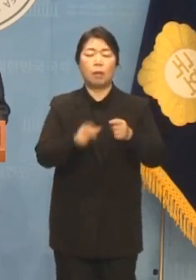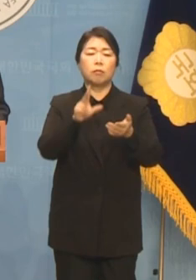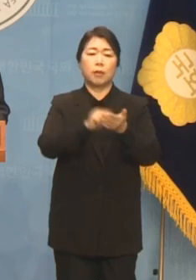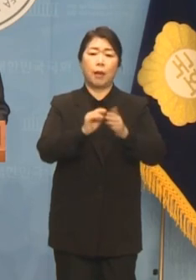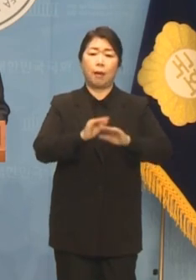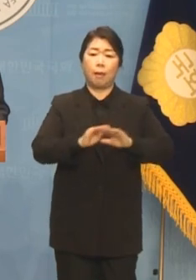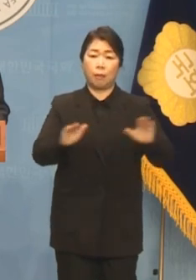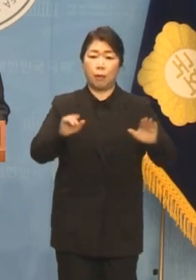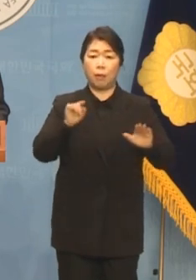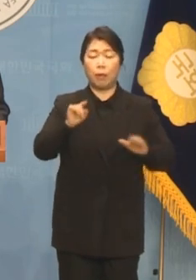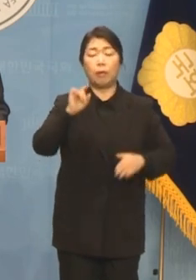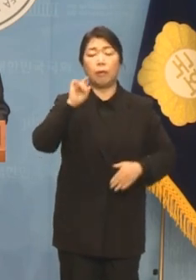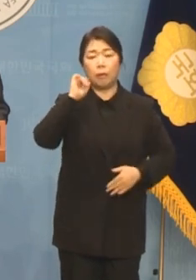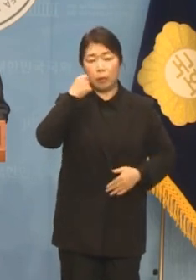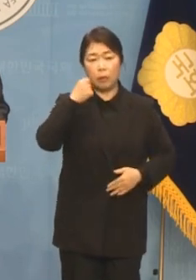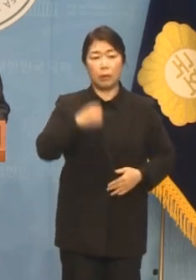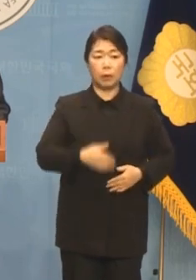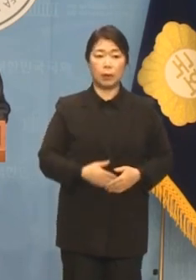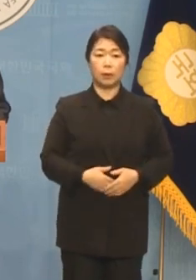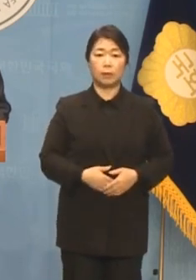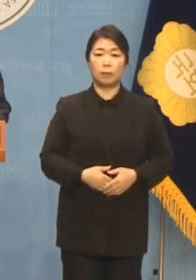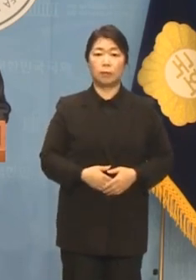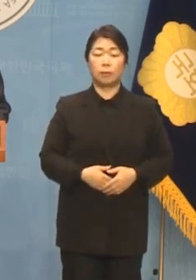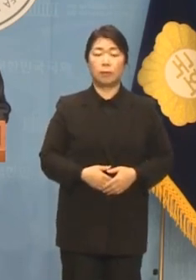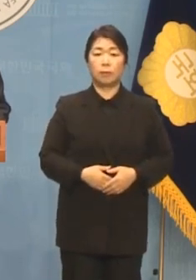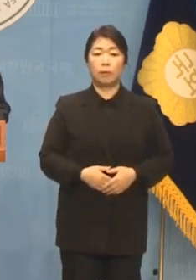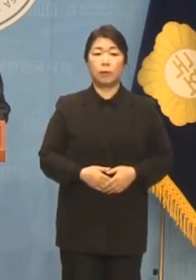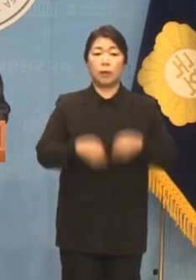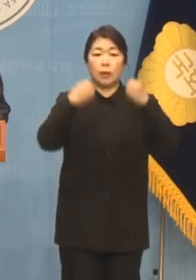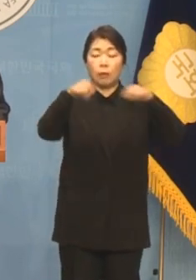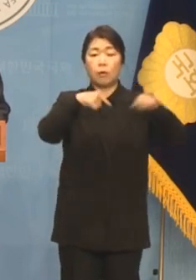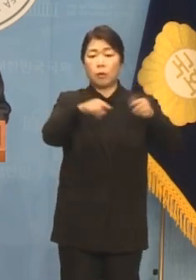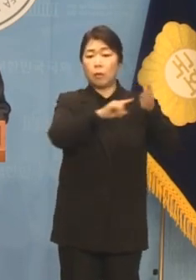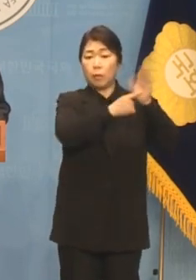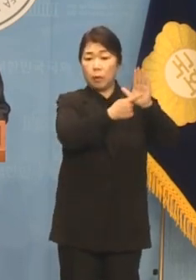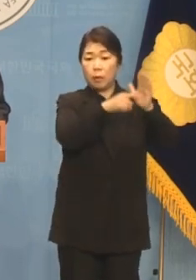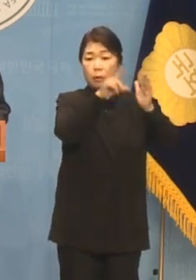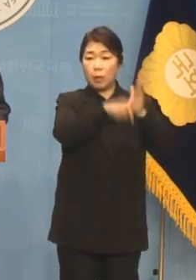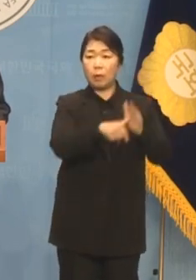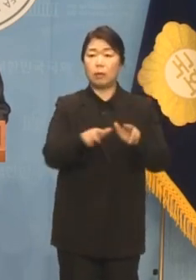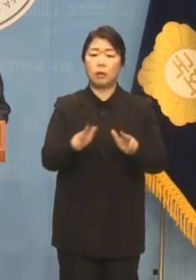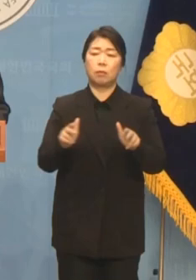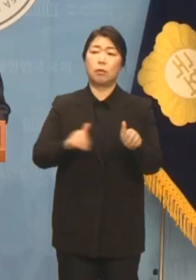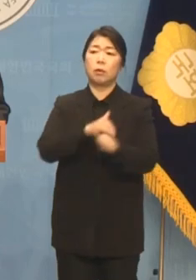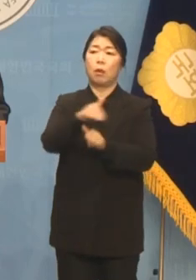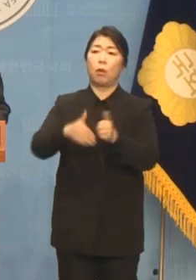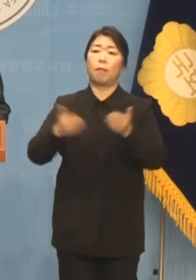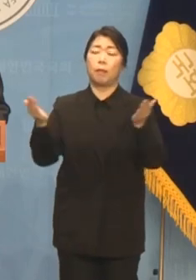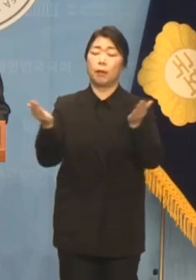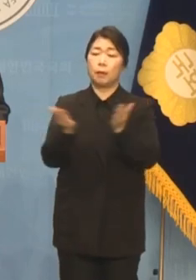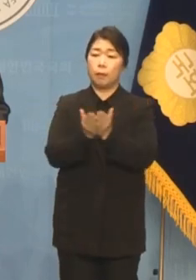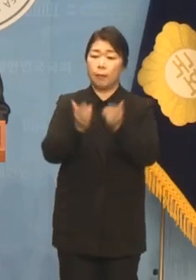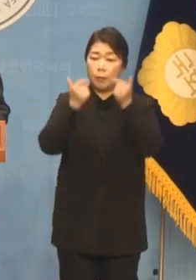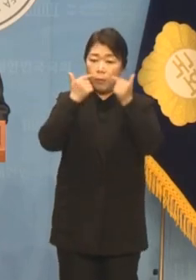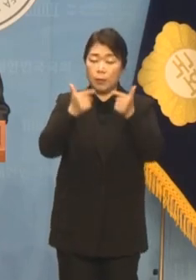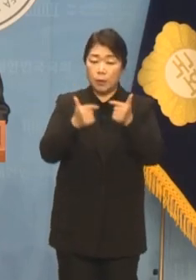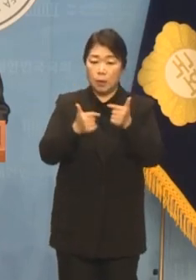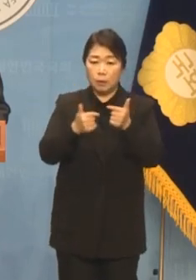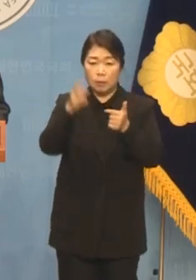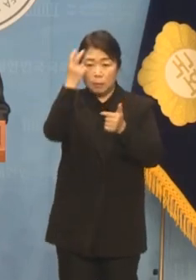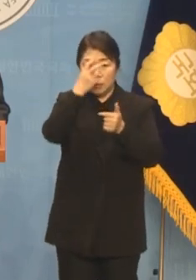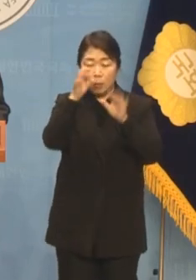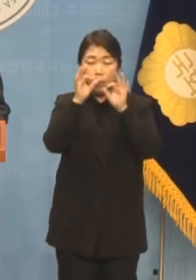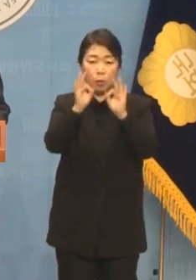역부족인 것이 사실입니다 새로운 정책을 내놓을 때 현재 상황에 대한 정확한 진단과